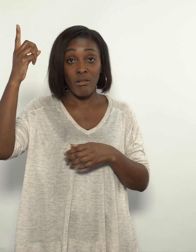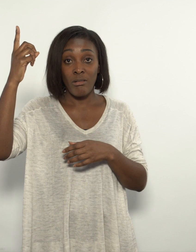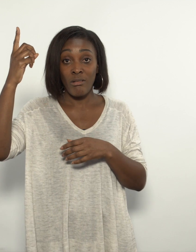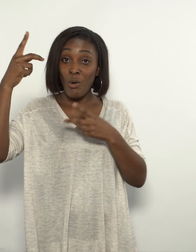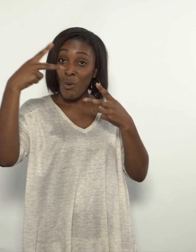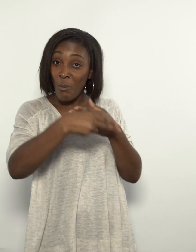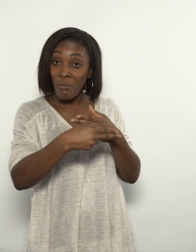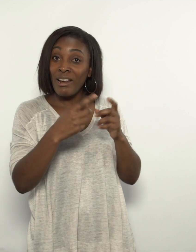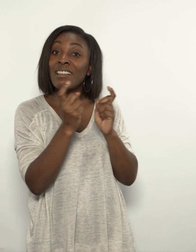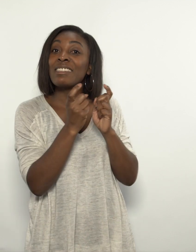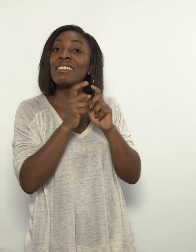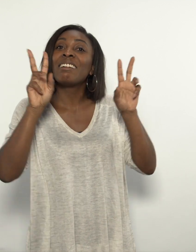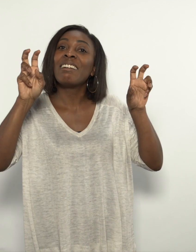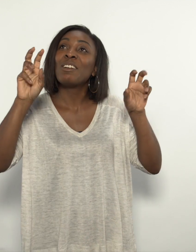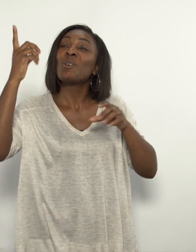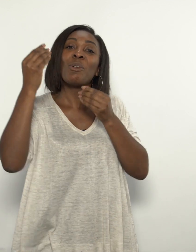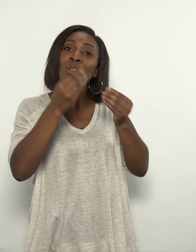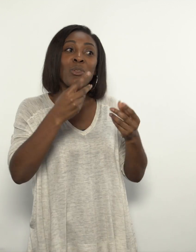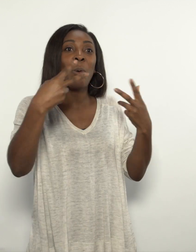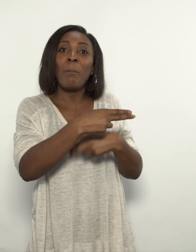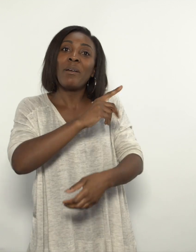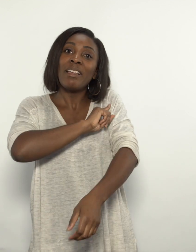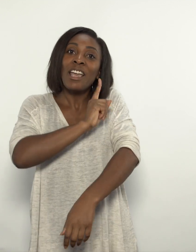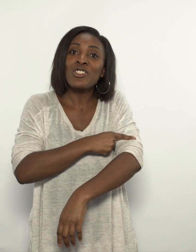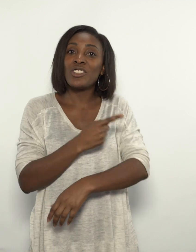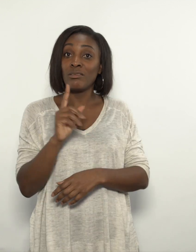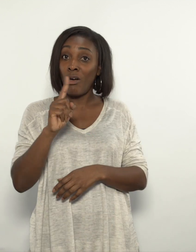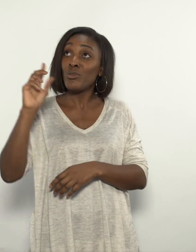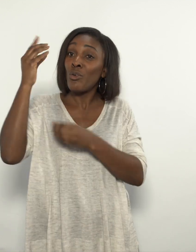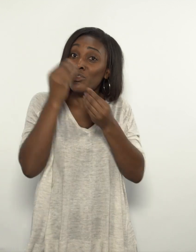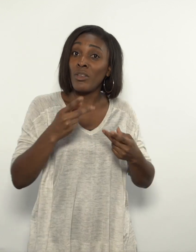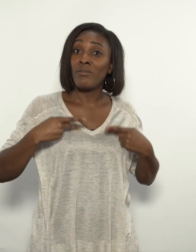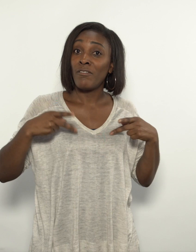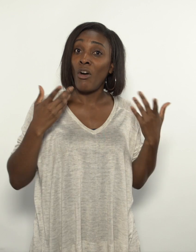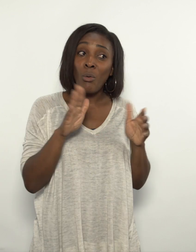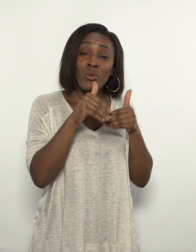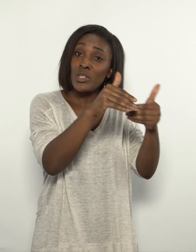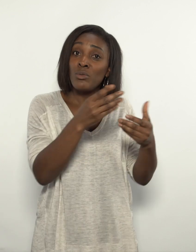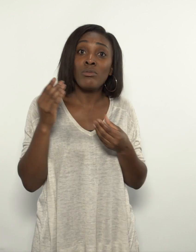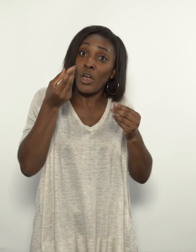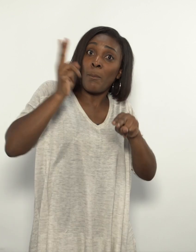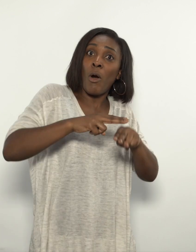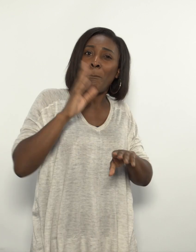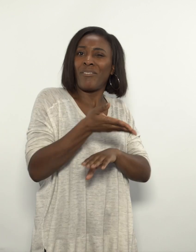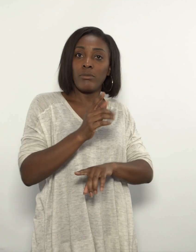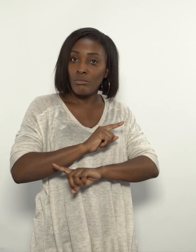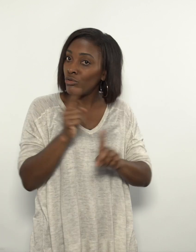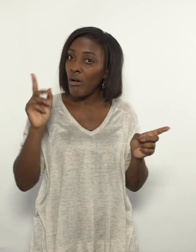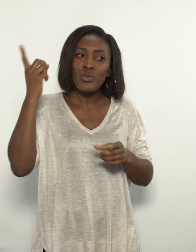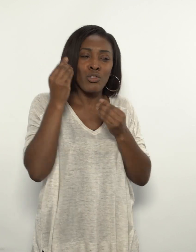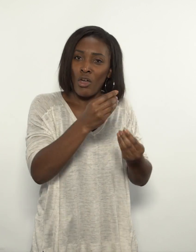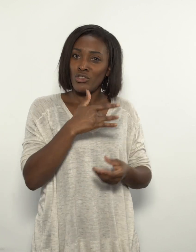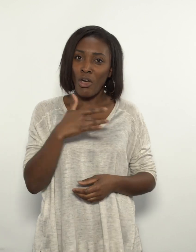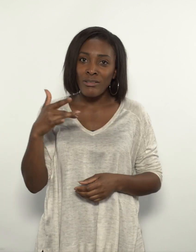leur coupe pas l'électricité, Dieu ne leur coupe pas l'énergie, Dieu continue de leur donner le souffle de vie, Dieu continue de leur donner la santé,